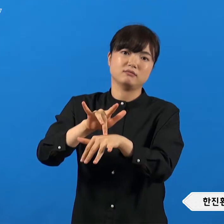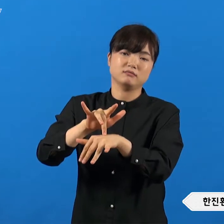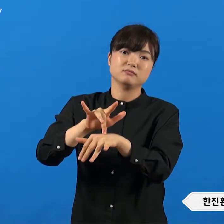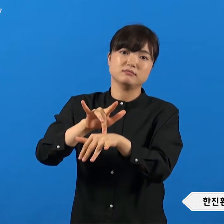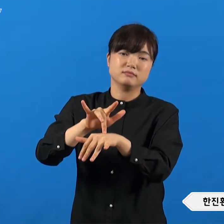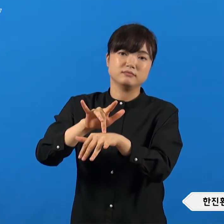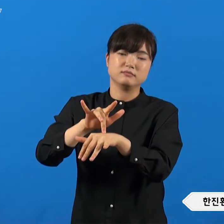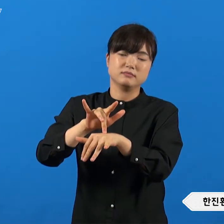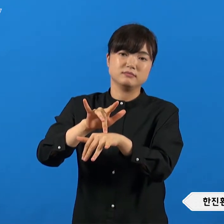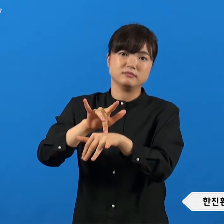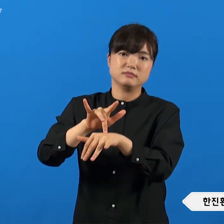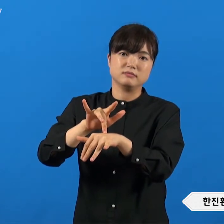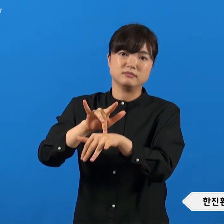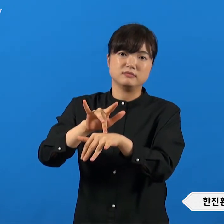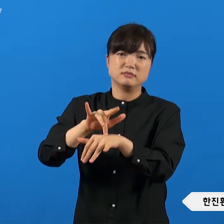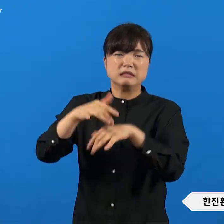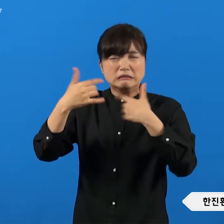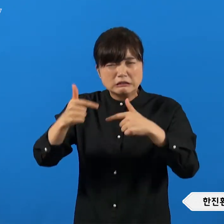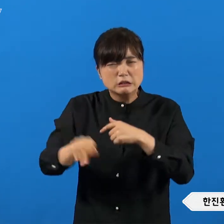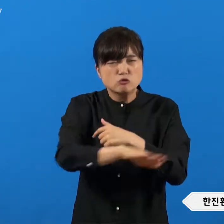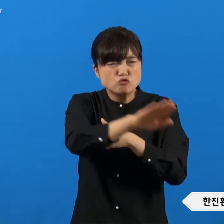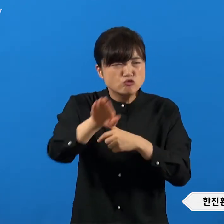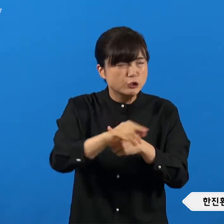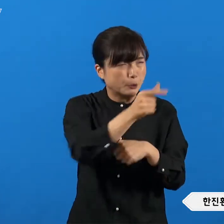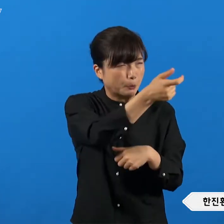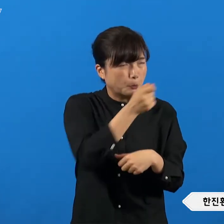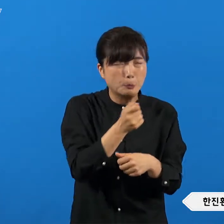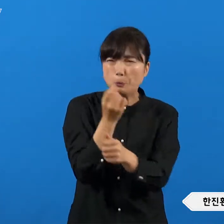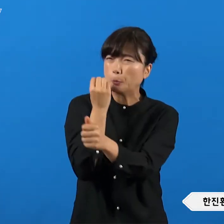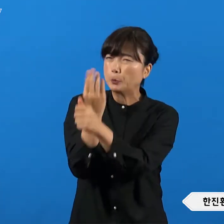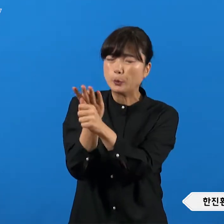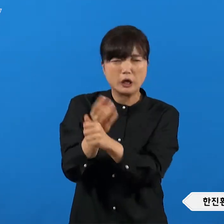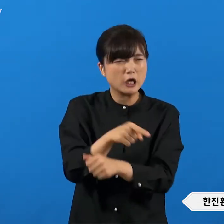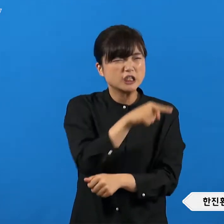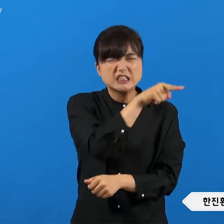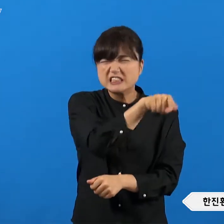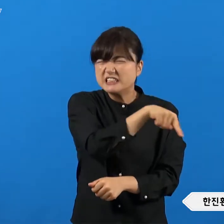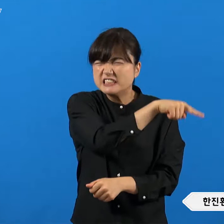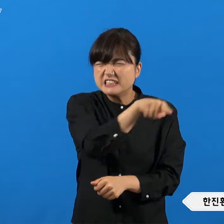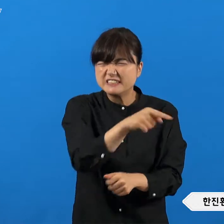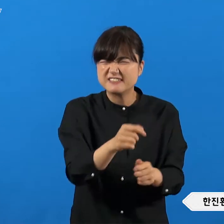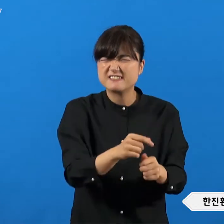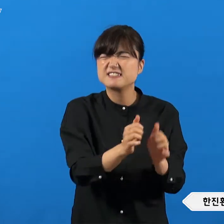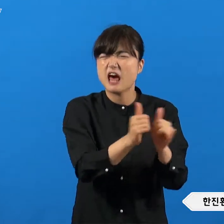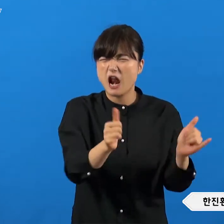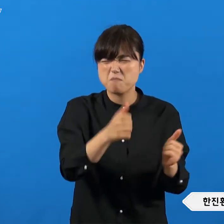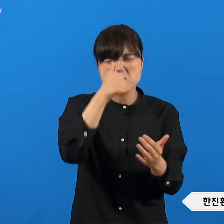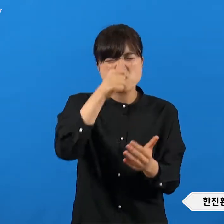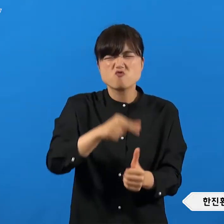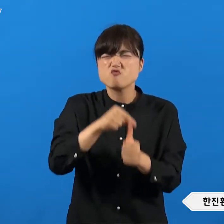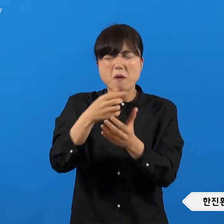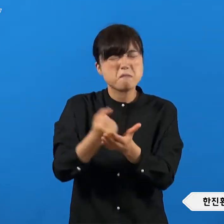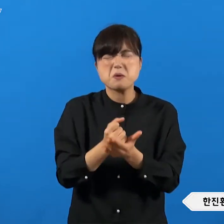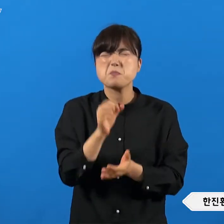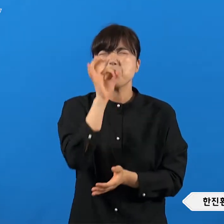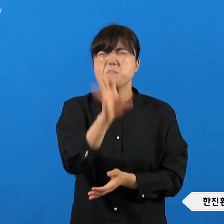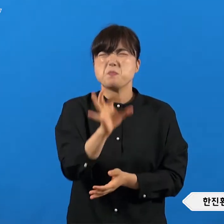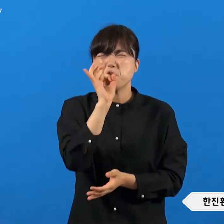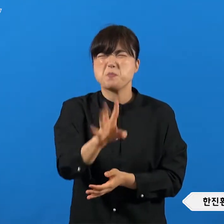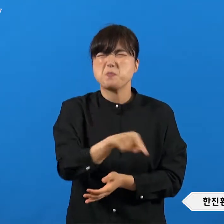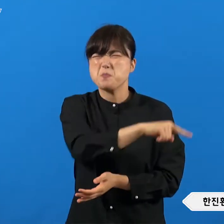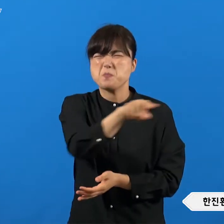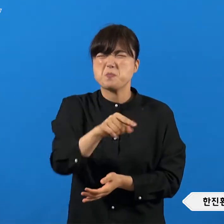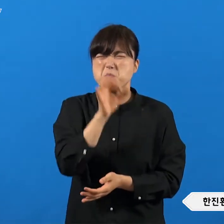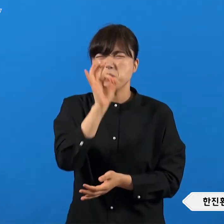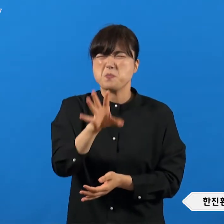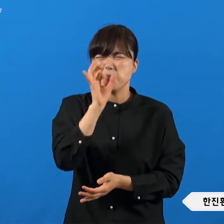가리킵니다. 사탄은 늘 우리를 참소하지요. 저 사람들은 구원받을 만한 의의가 없는